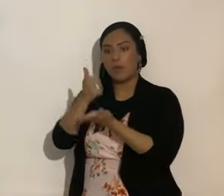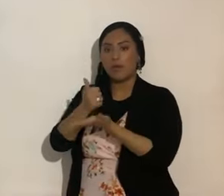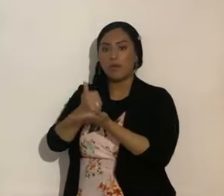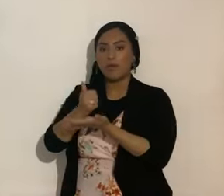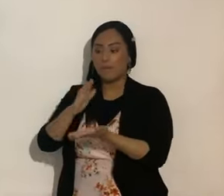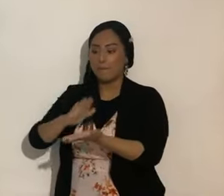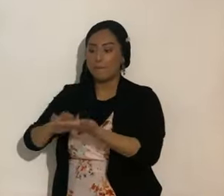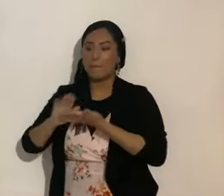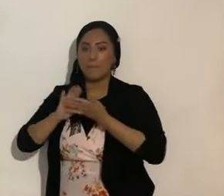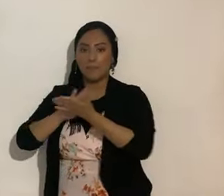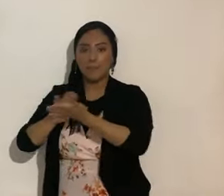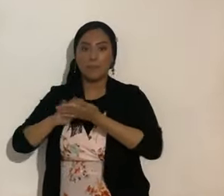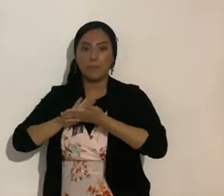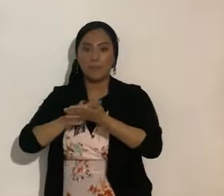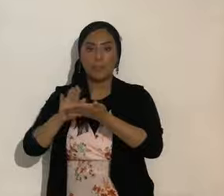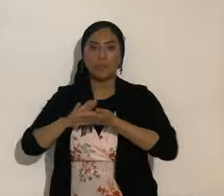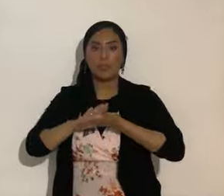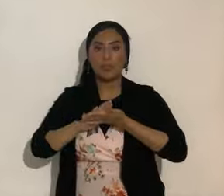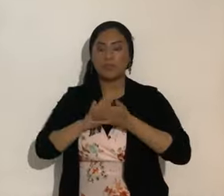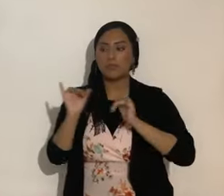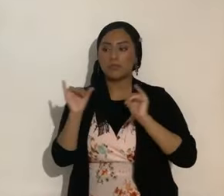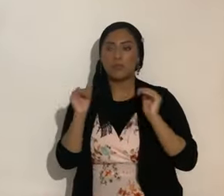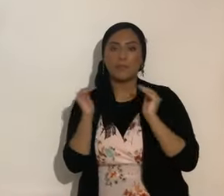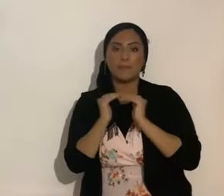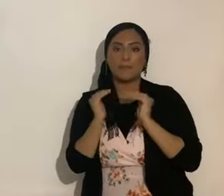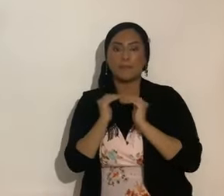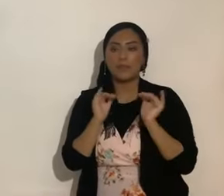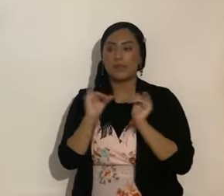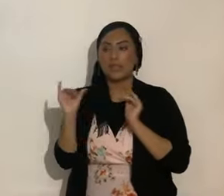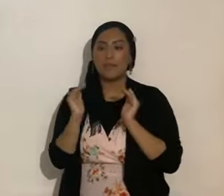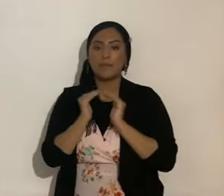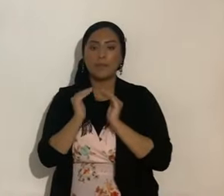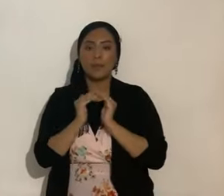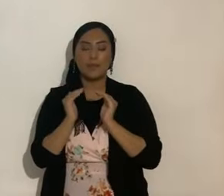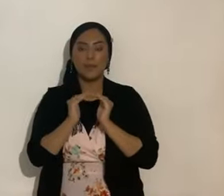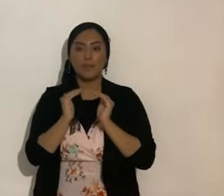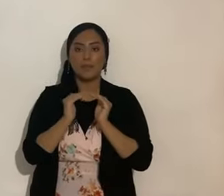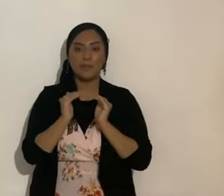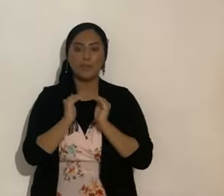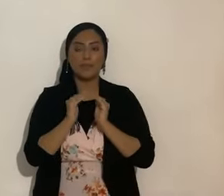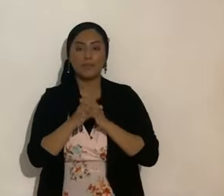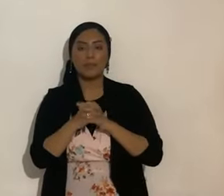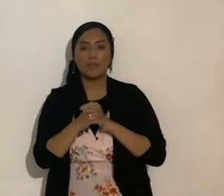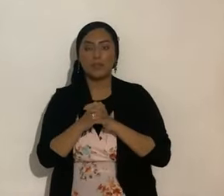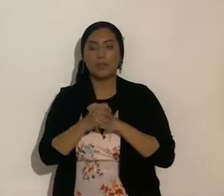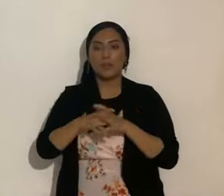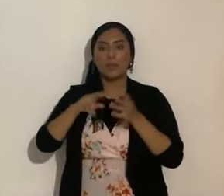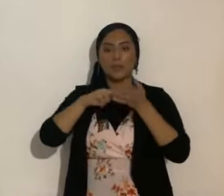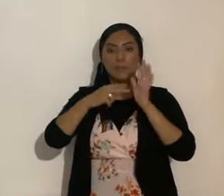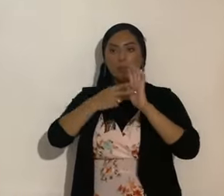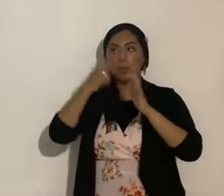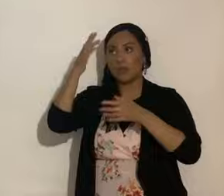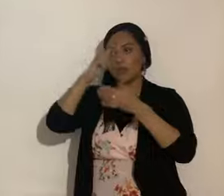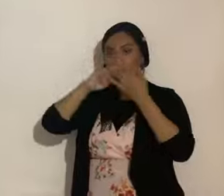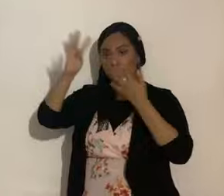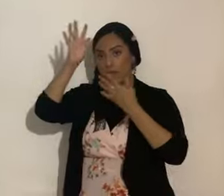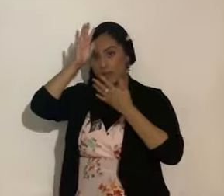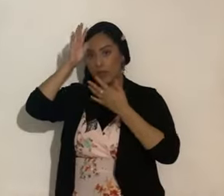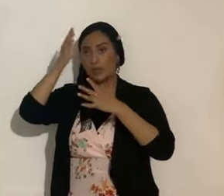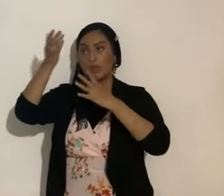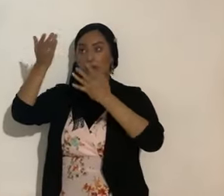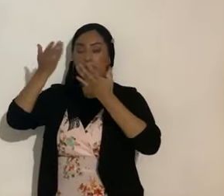y a limpiar? Igual, igual, igual. Es decir, el Eterno aquí en esta palabra nos está